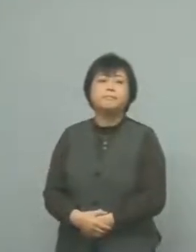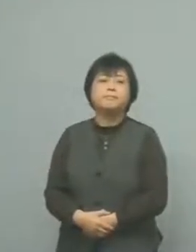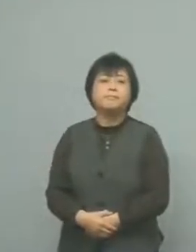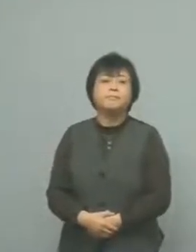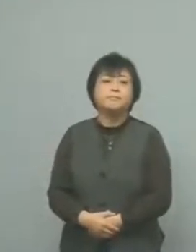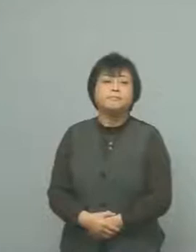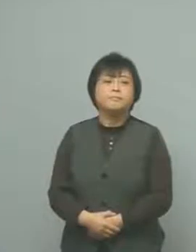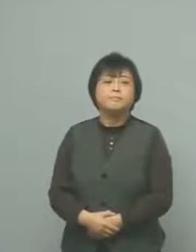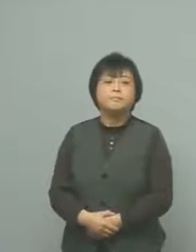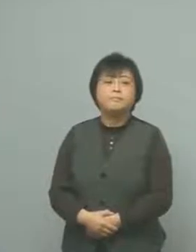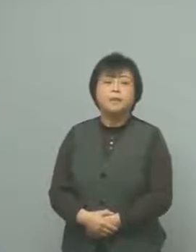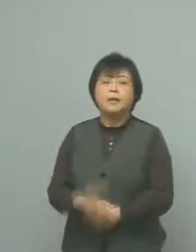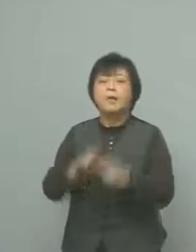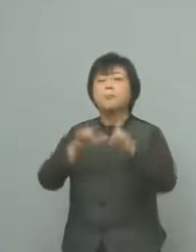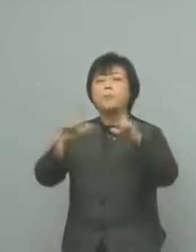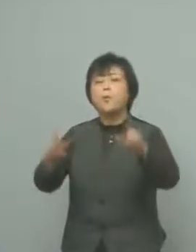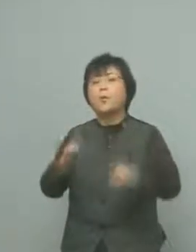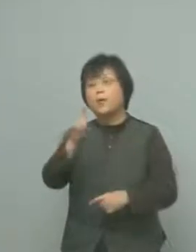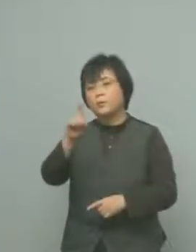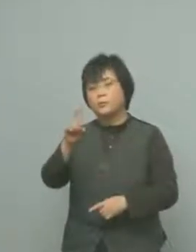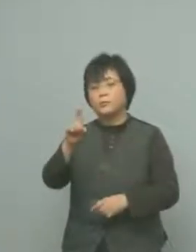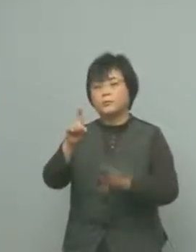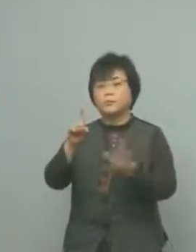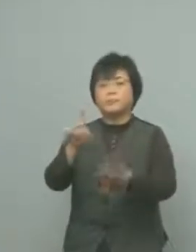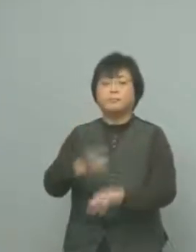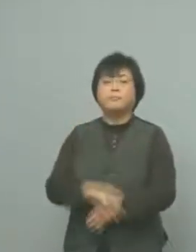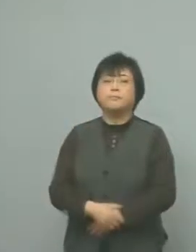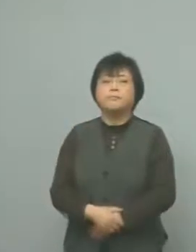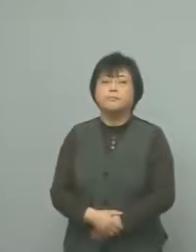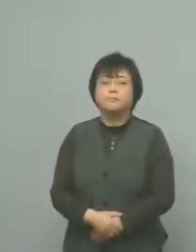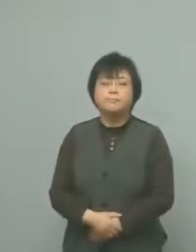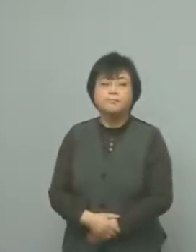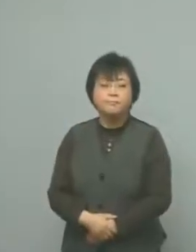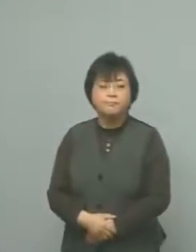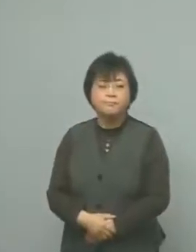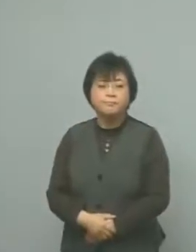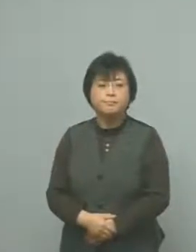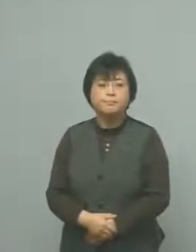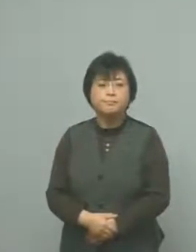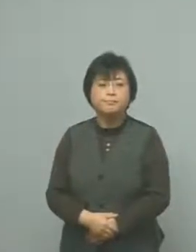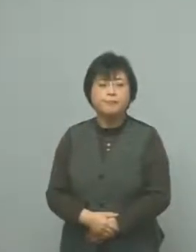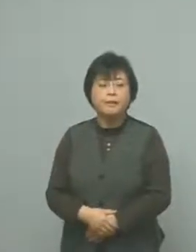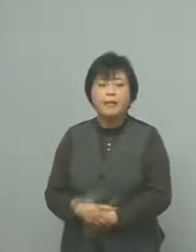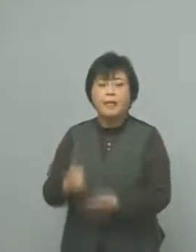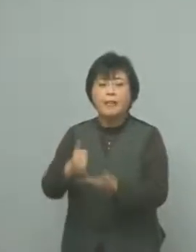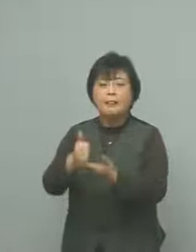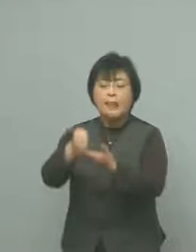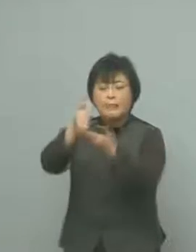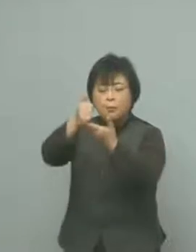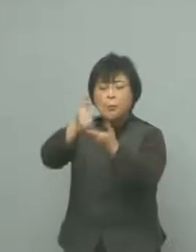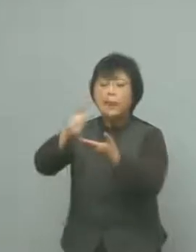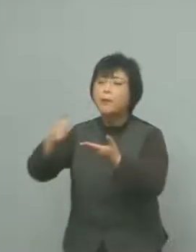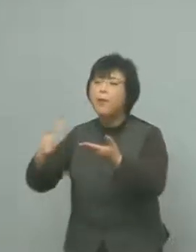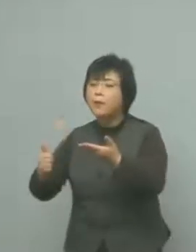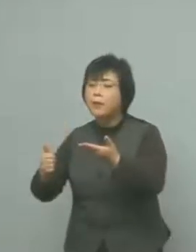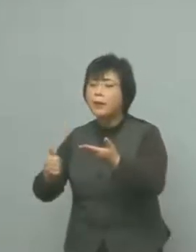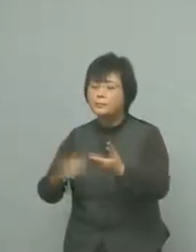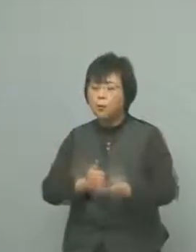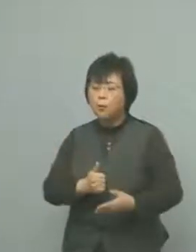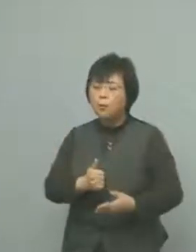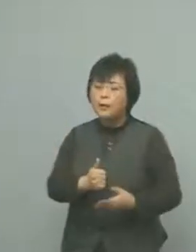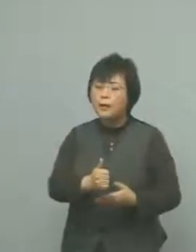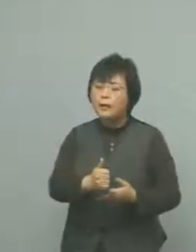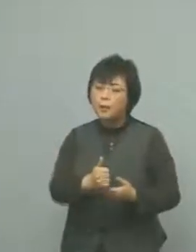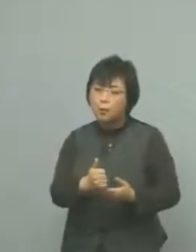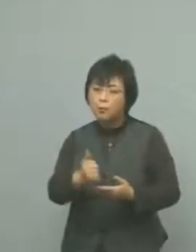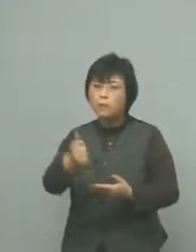では私から発表が1点だけございます。天皇陛下のご退位と皇太子